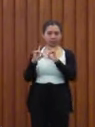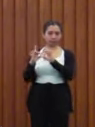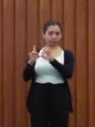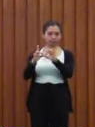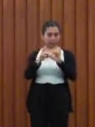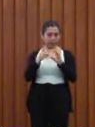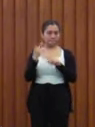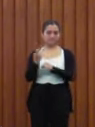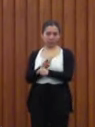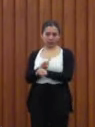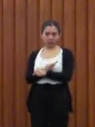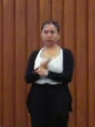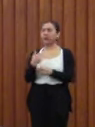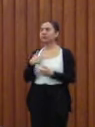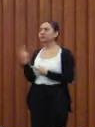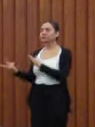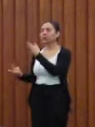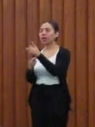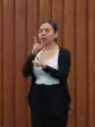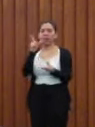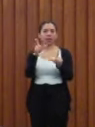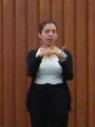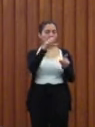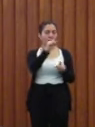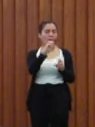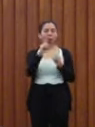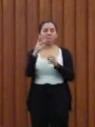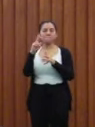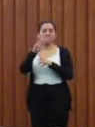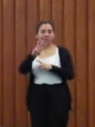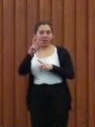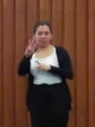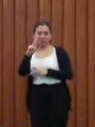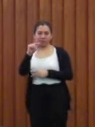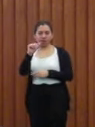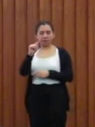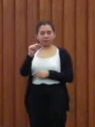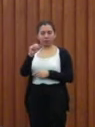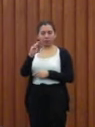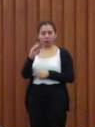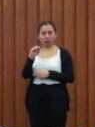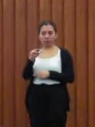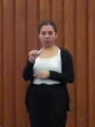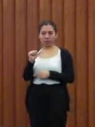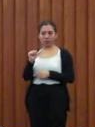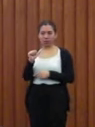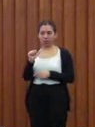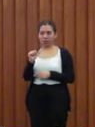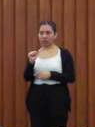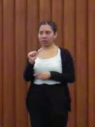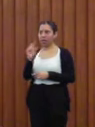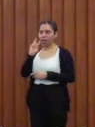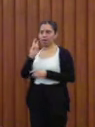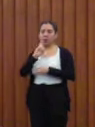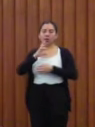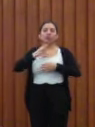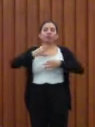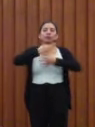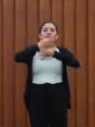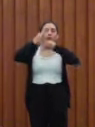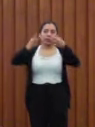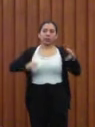si Letra S o dentro de la plataforma en algún momento lo han pensado publicar o tener ahí a la mano para la sociedad